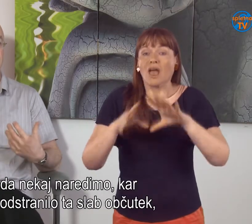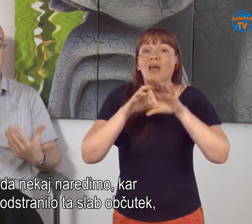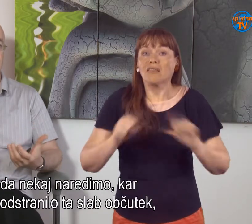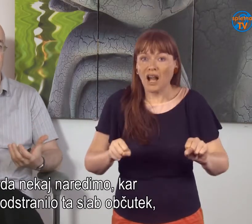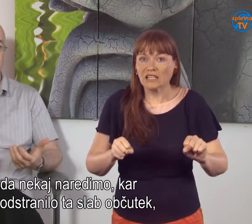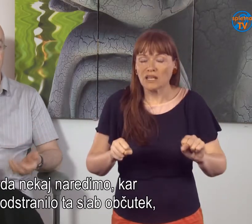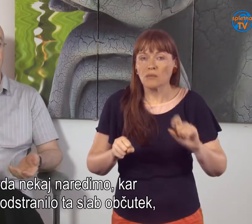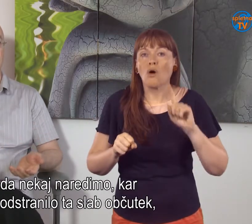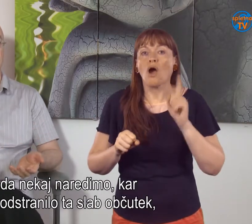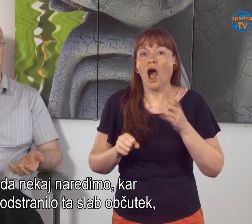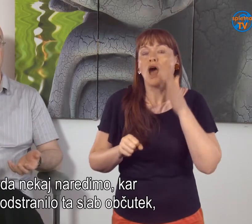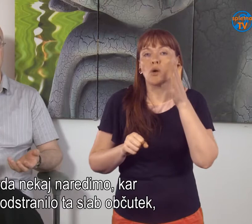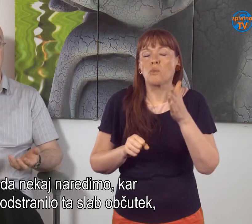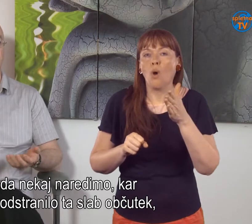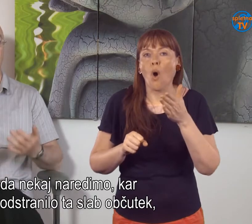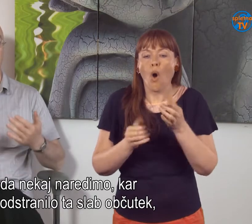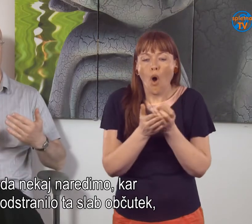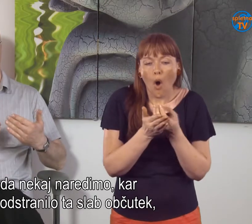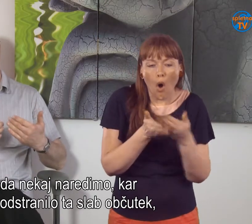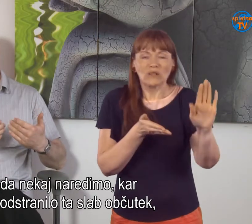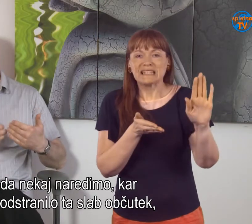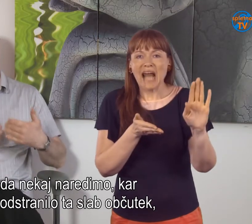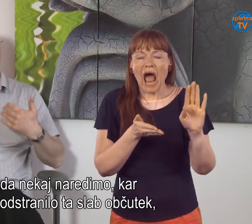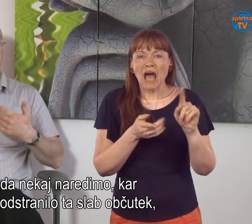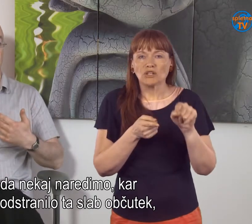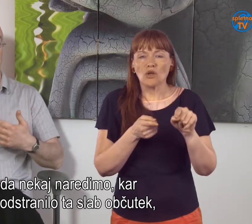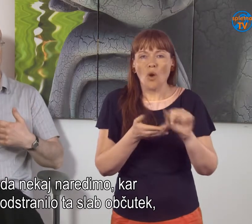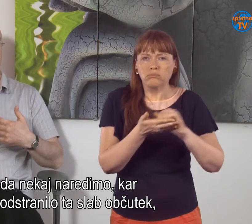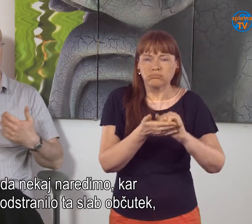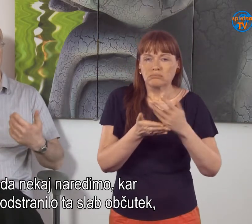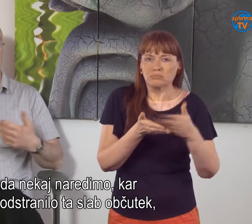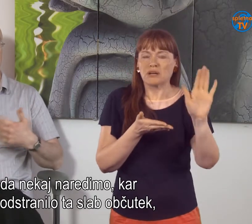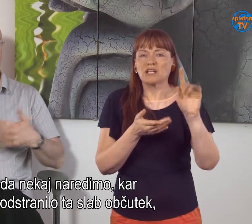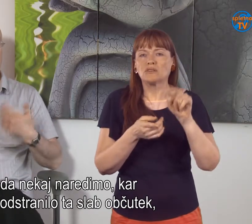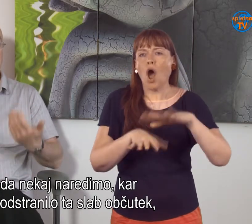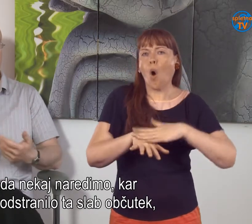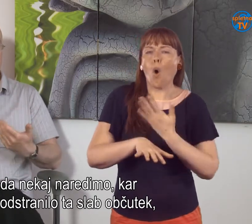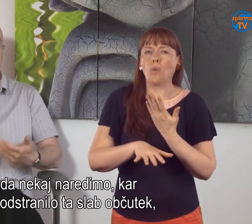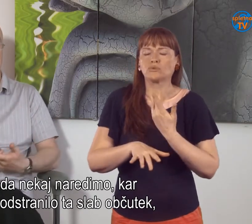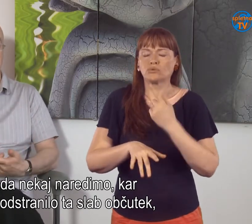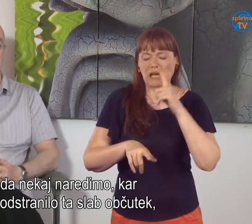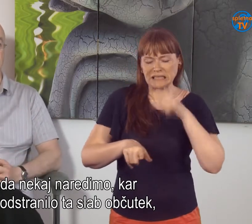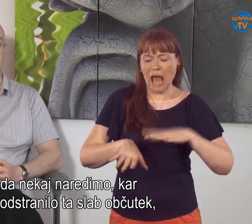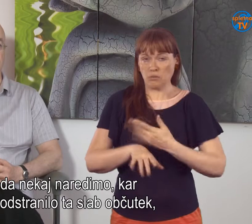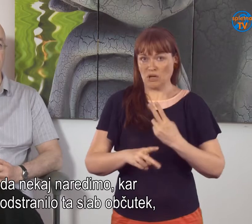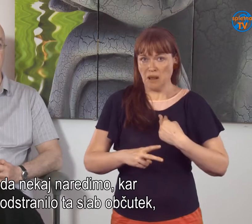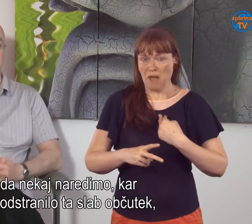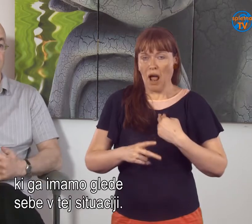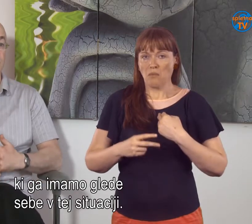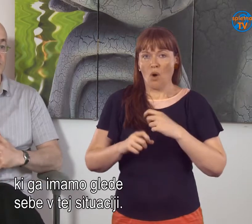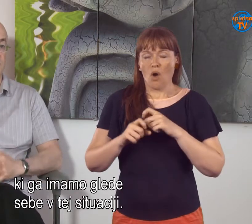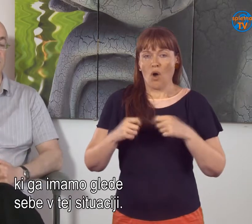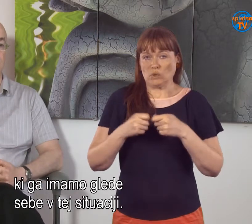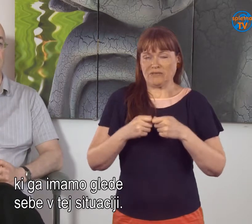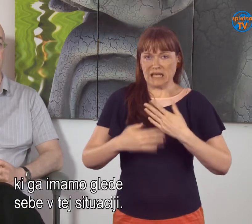nekaj naredimo, kar bo odstranilo, anuliralo ta občutek,